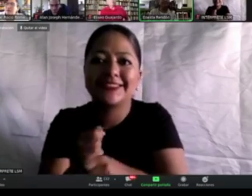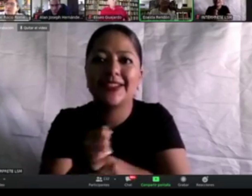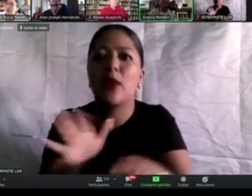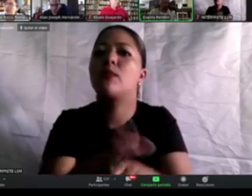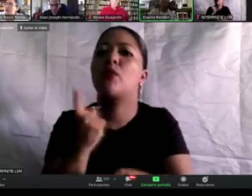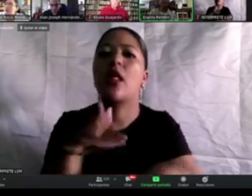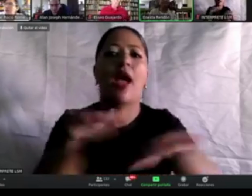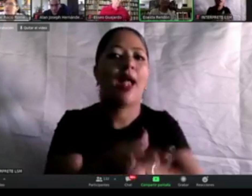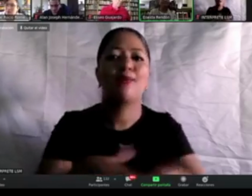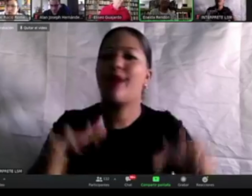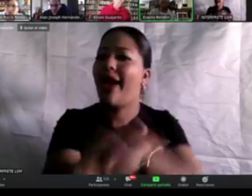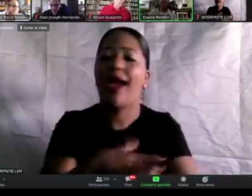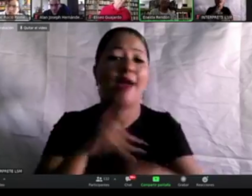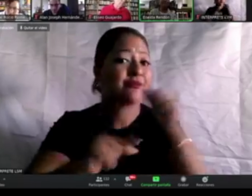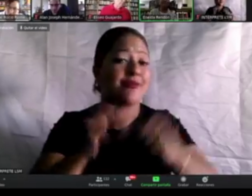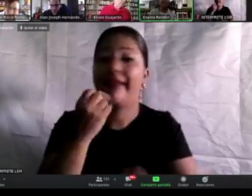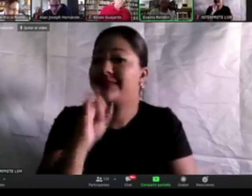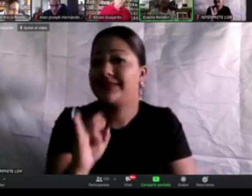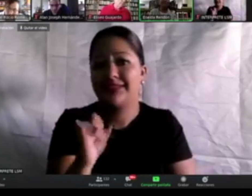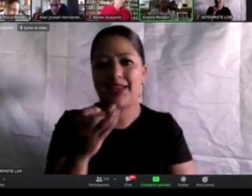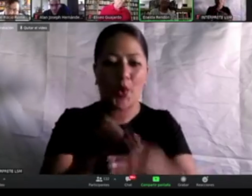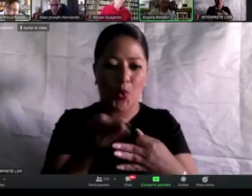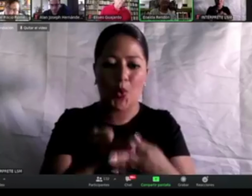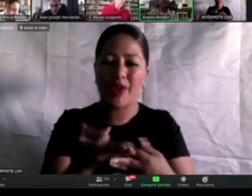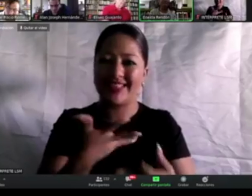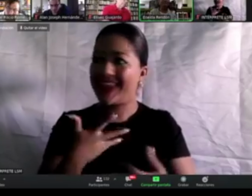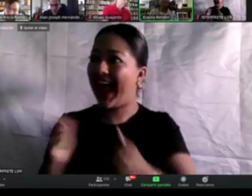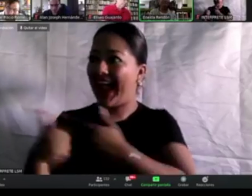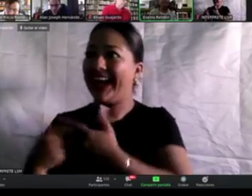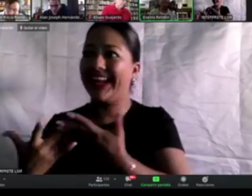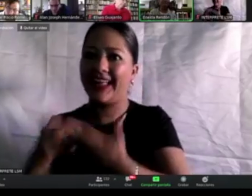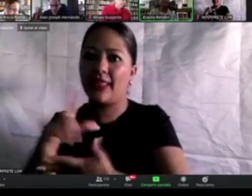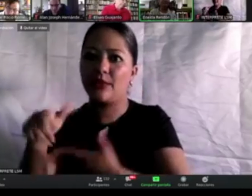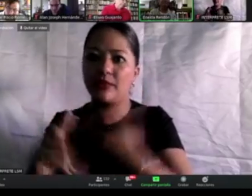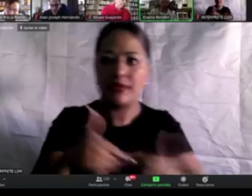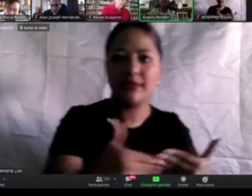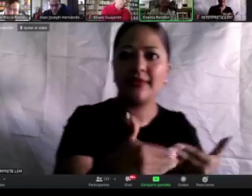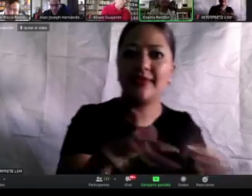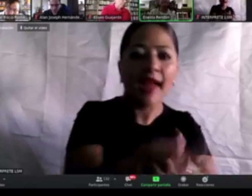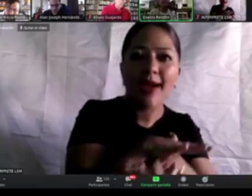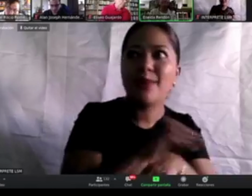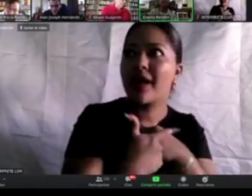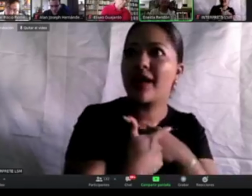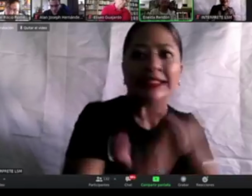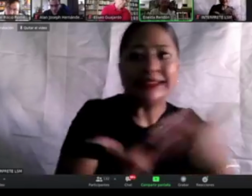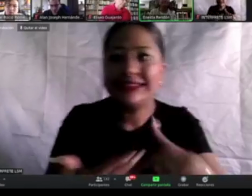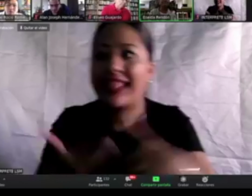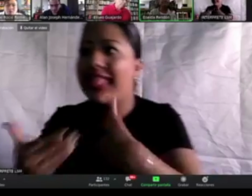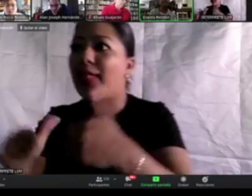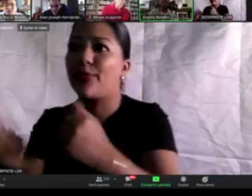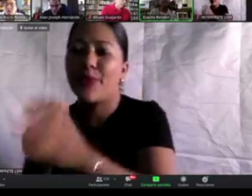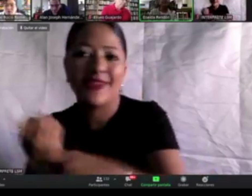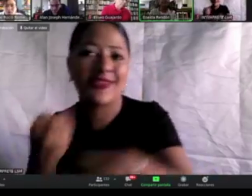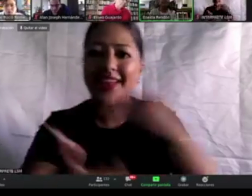sea ahorita tenemos una cosa pero muy pronto nos va a llegar otra versión y tenemos que adaptarnos a esa nueva versión y esa